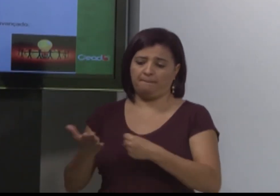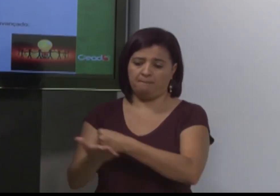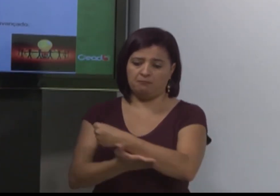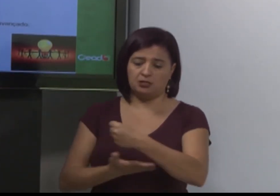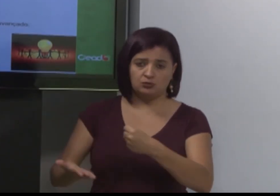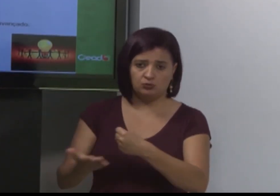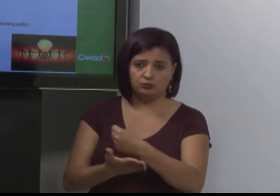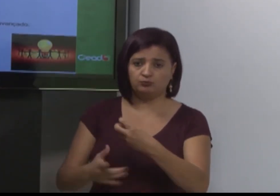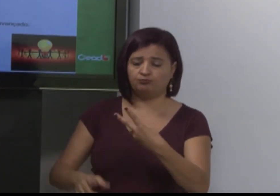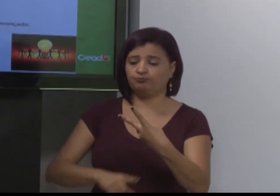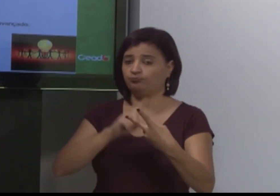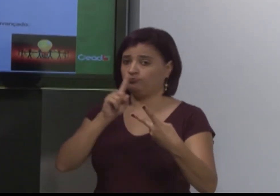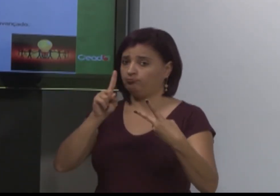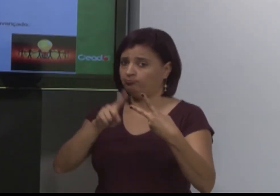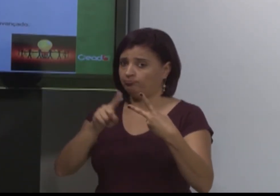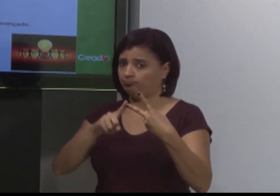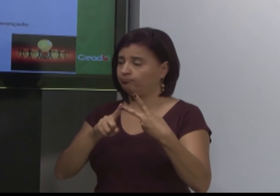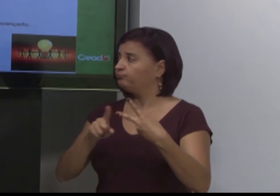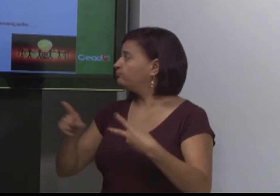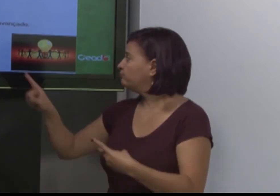3 níveis: o básico,